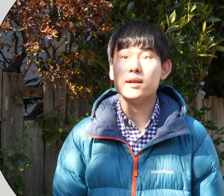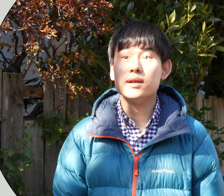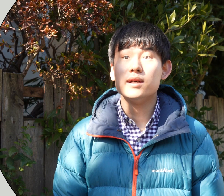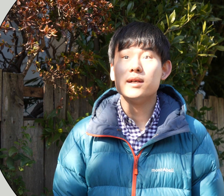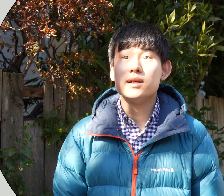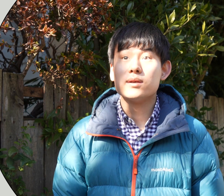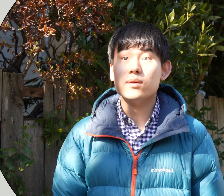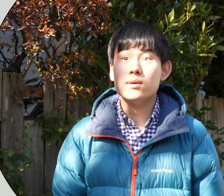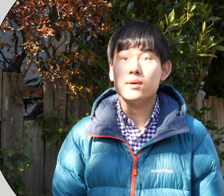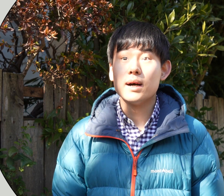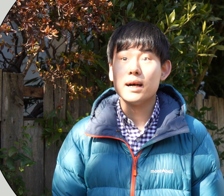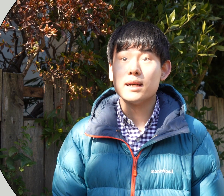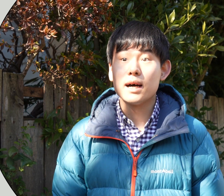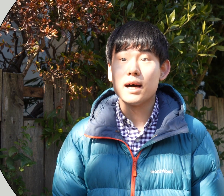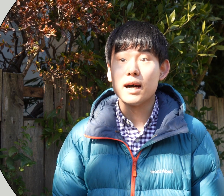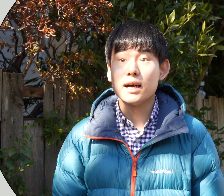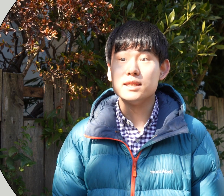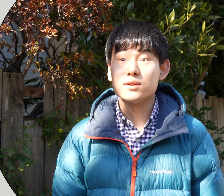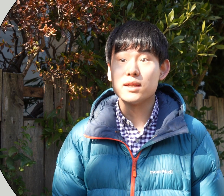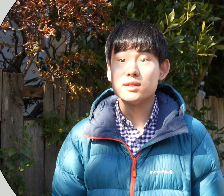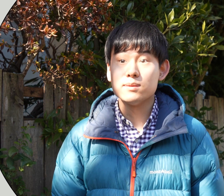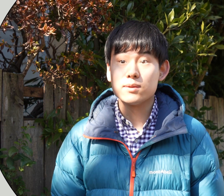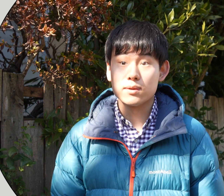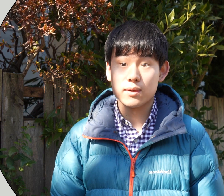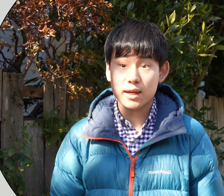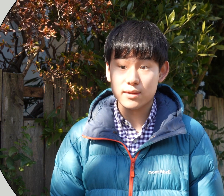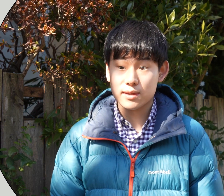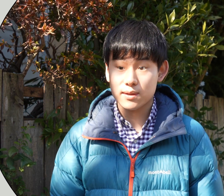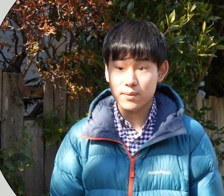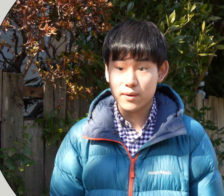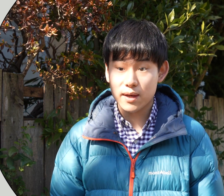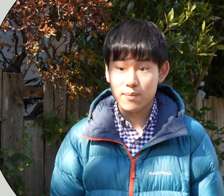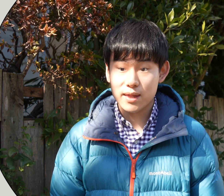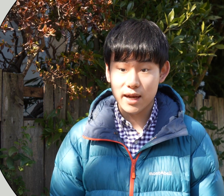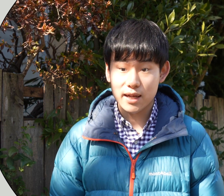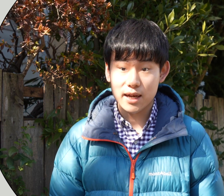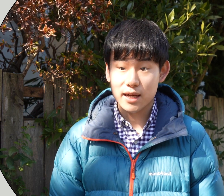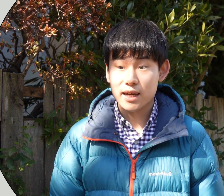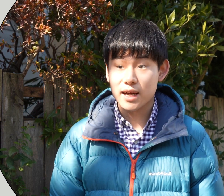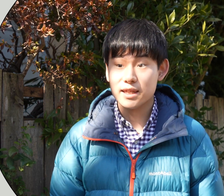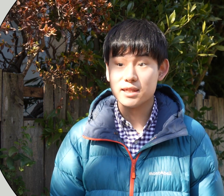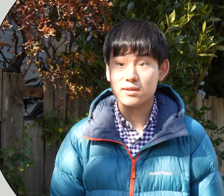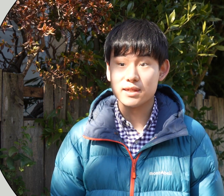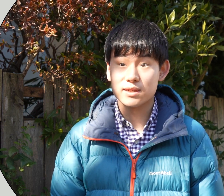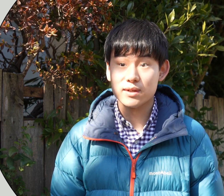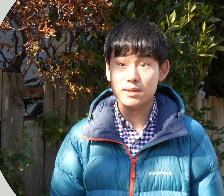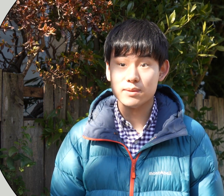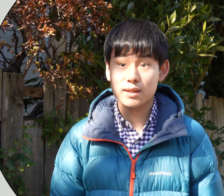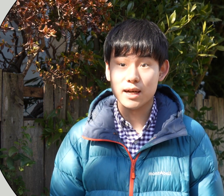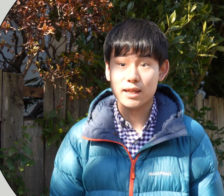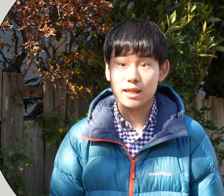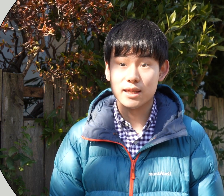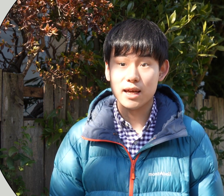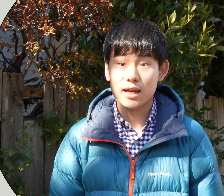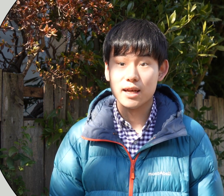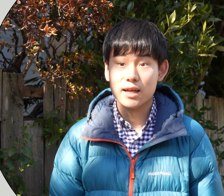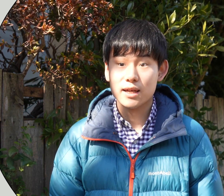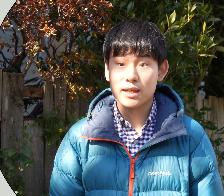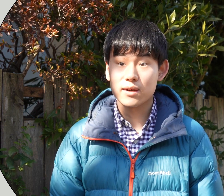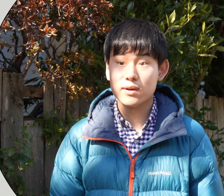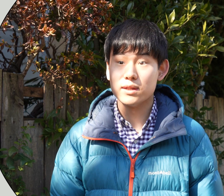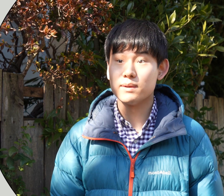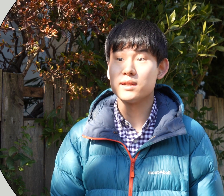やっぱりこう味を楽しむことが1つの冒険みたいな感じのがすごい自分の中であっ